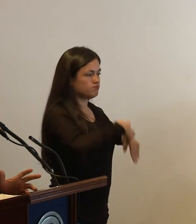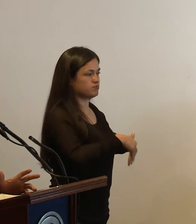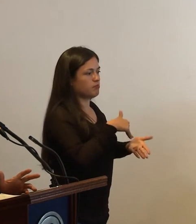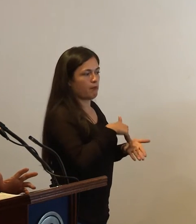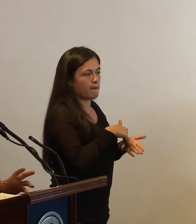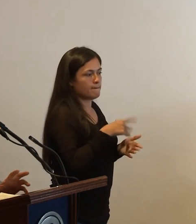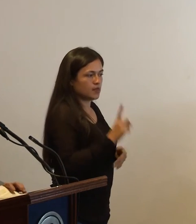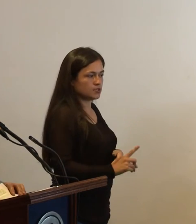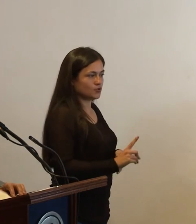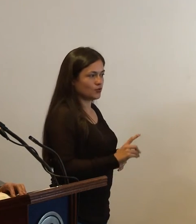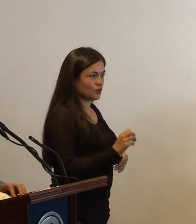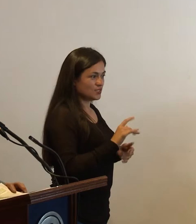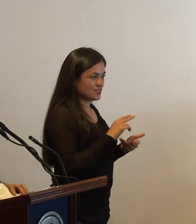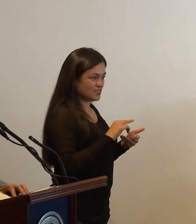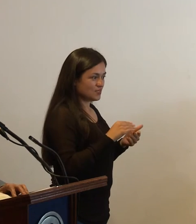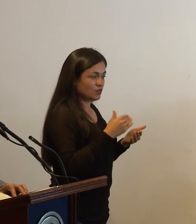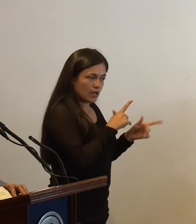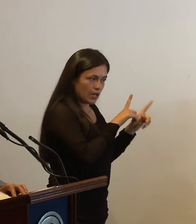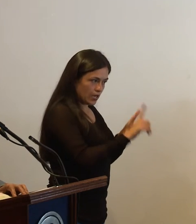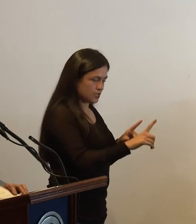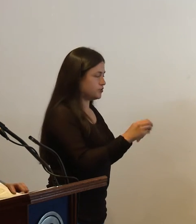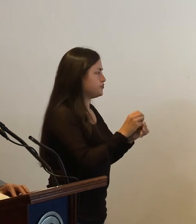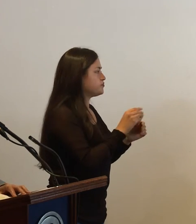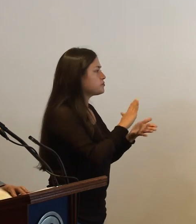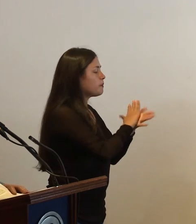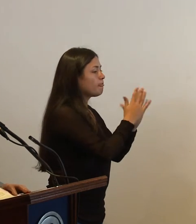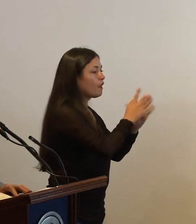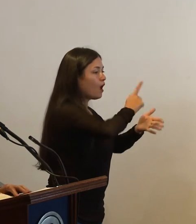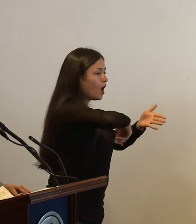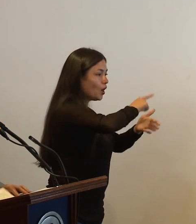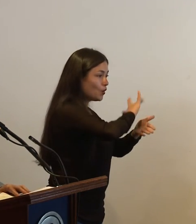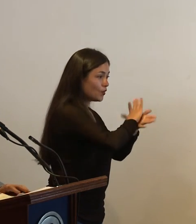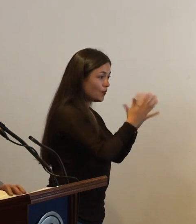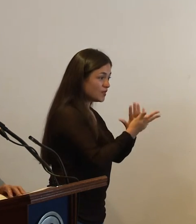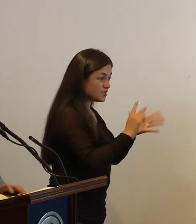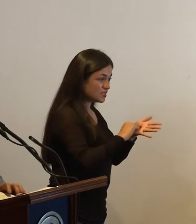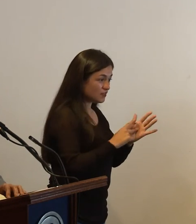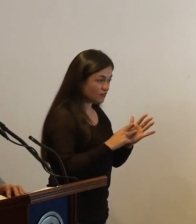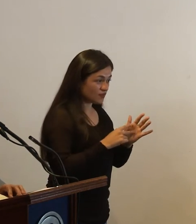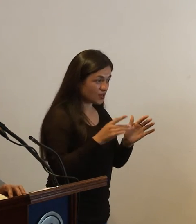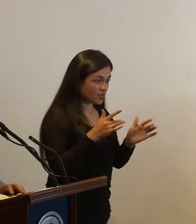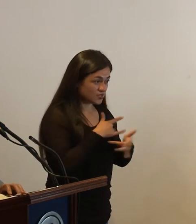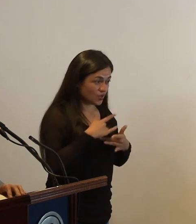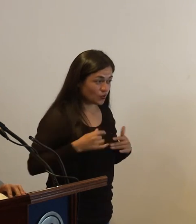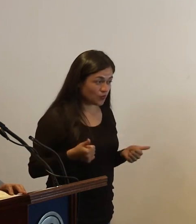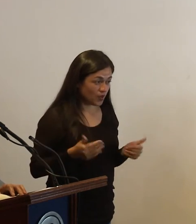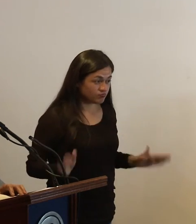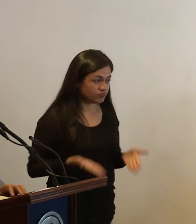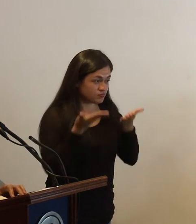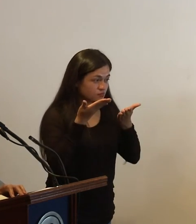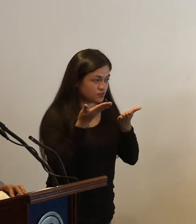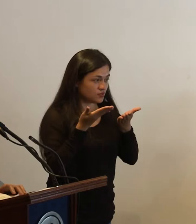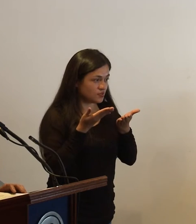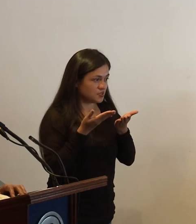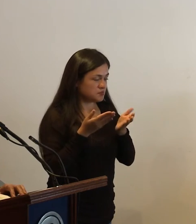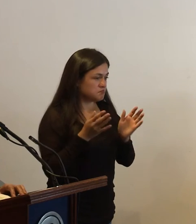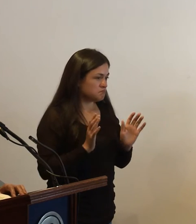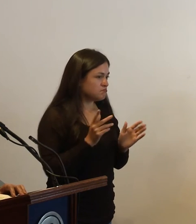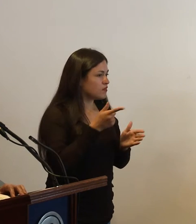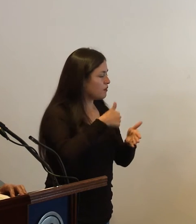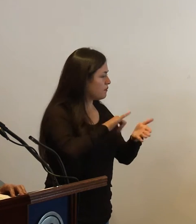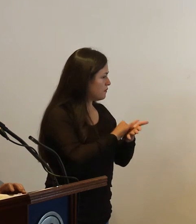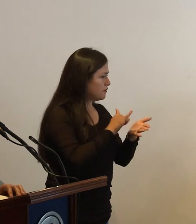pues tampoco se va a resolver por el tema de la negociación de la FARC y el Estado, sino que va a ser una